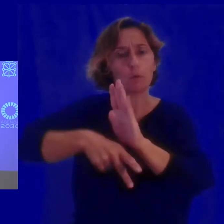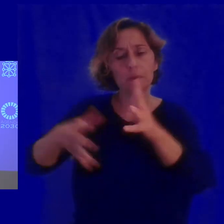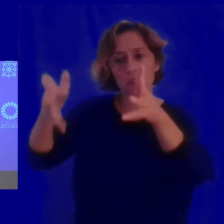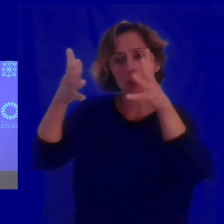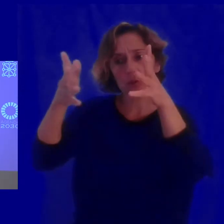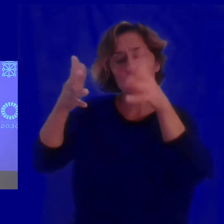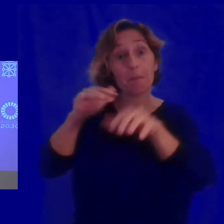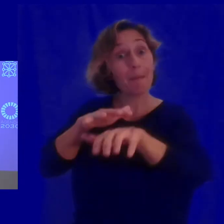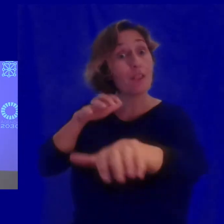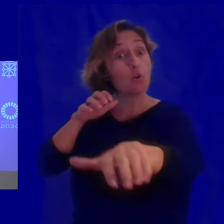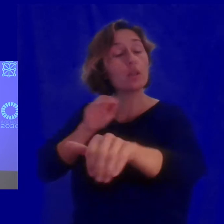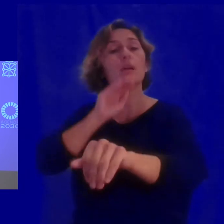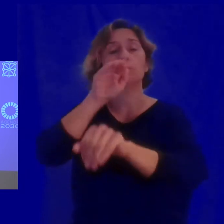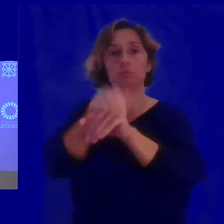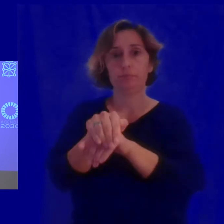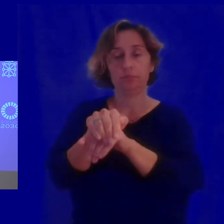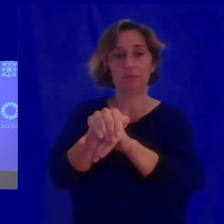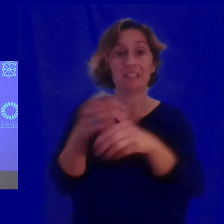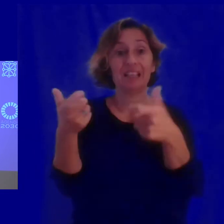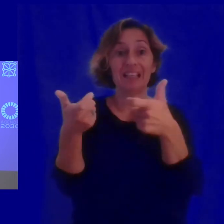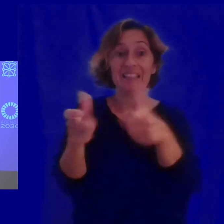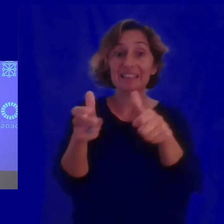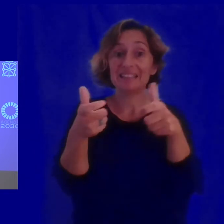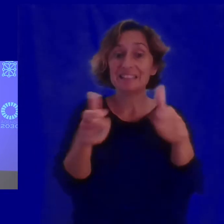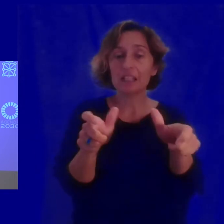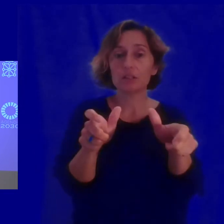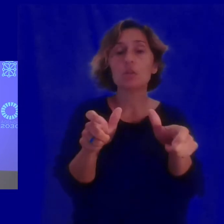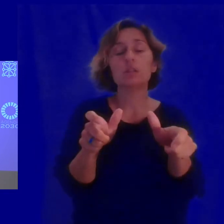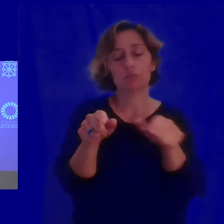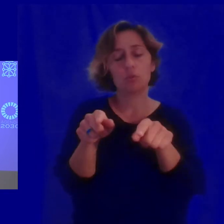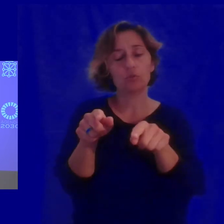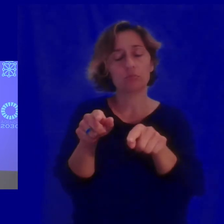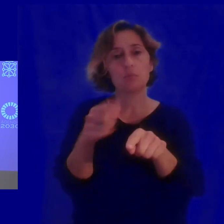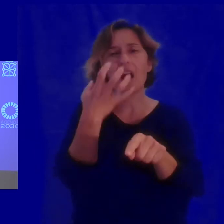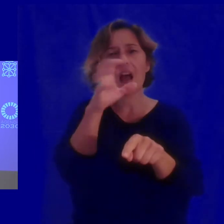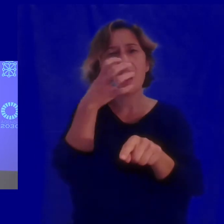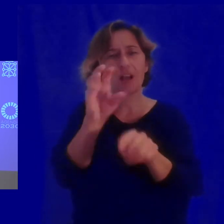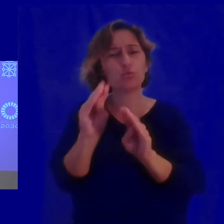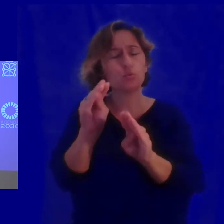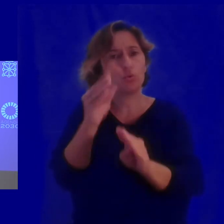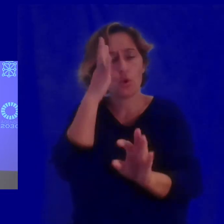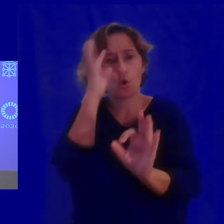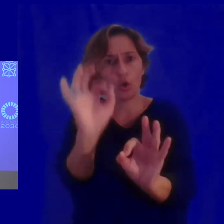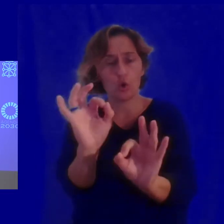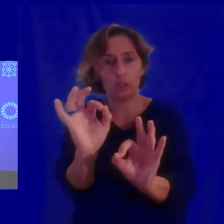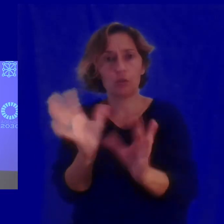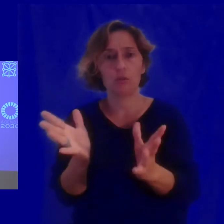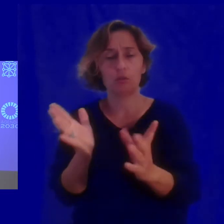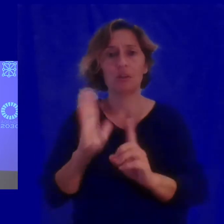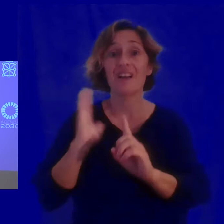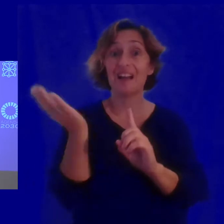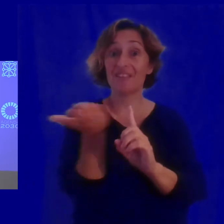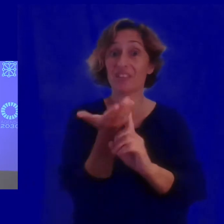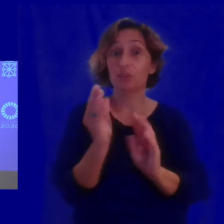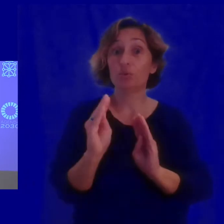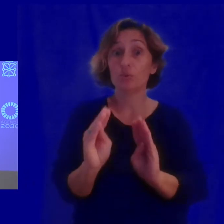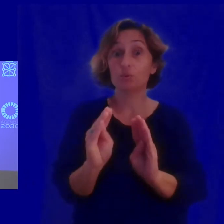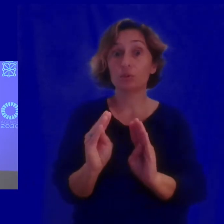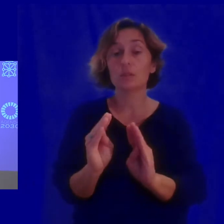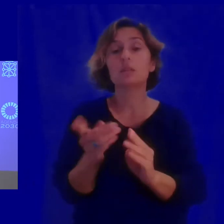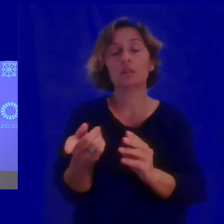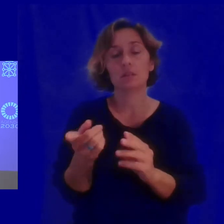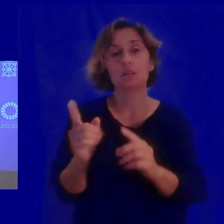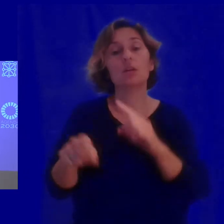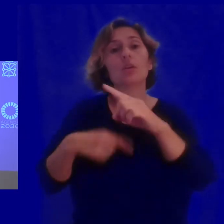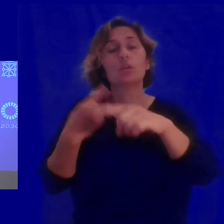recomendaciones, y los sectores perjudicados, con sus lógicas reivindicaciones, han asumido la importancia del interés general y de